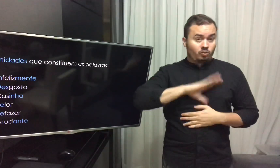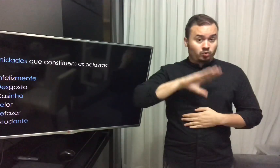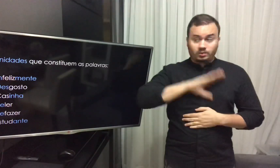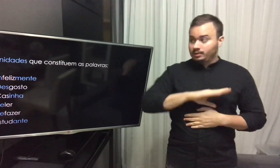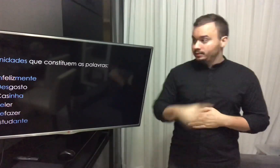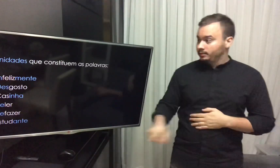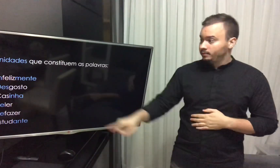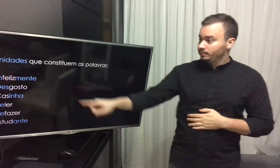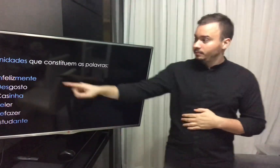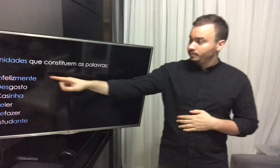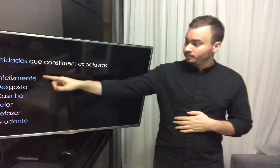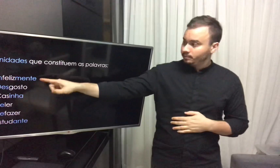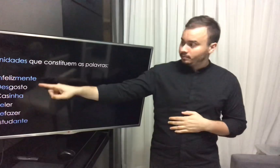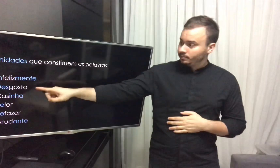de palavras do português.